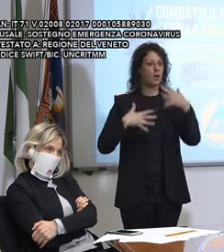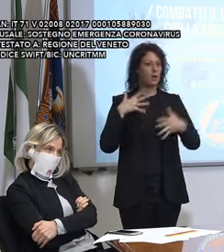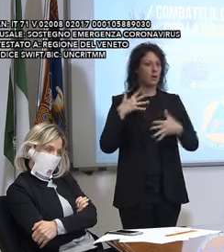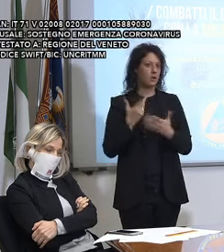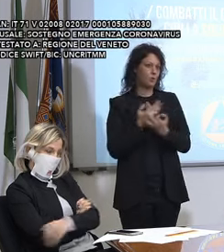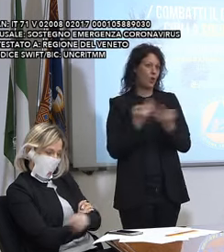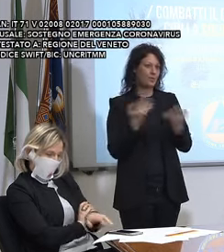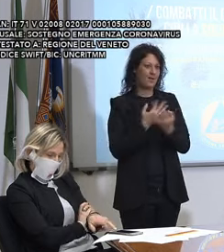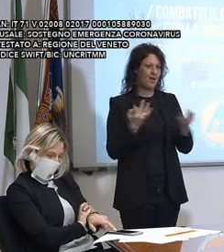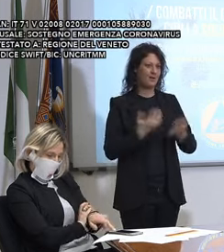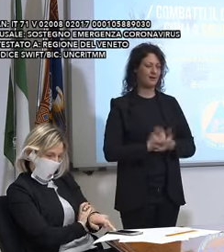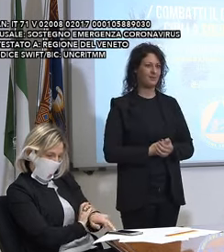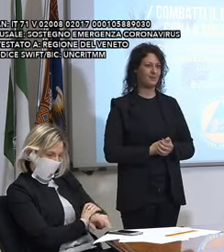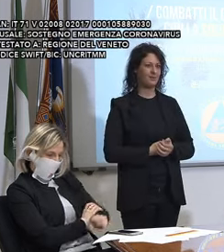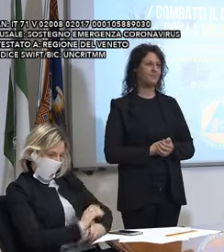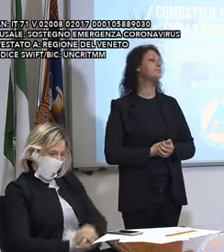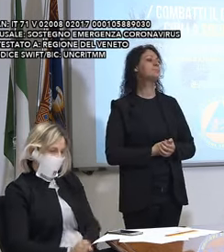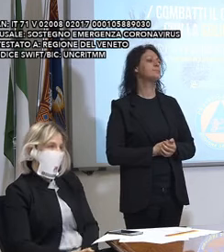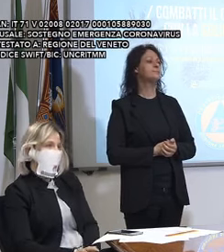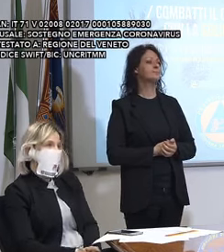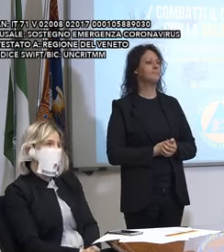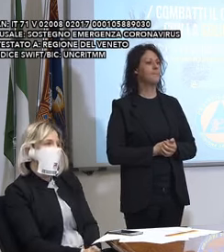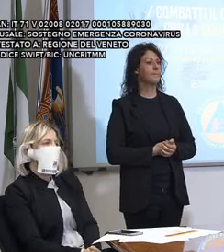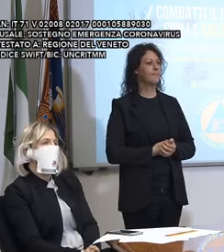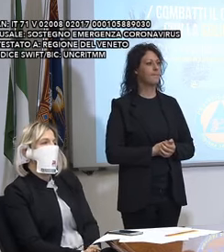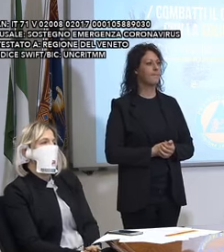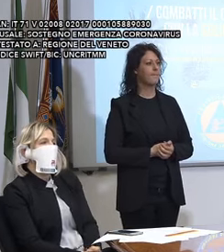sì, sì, sono una